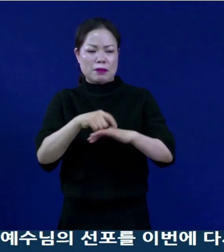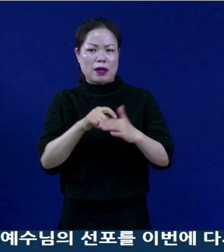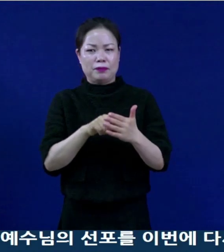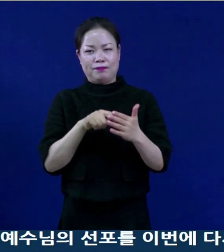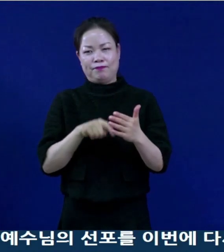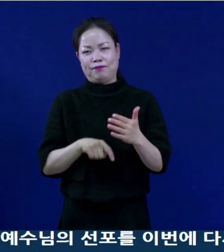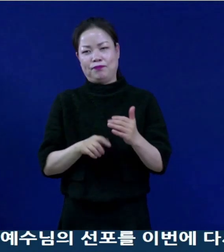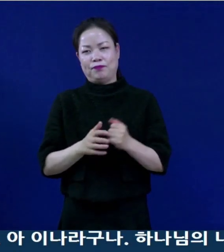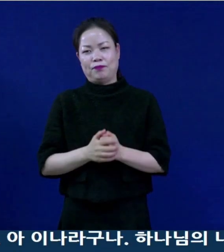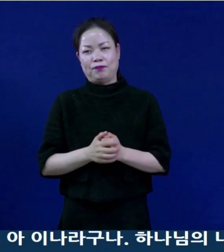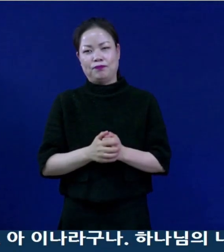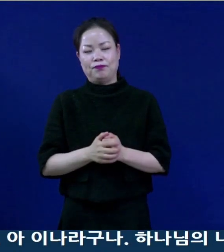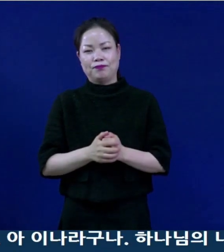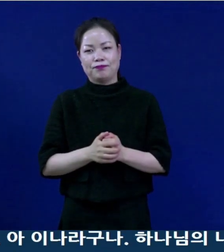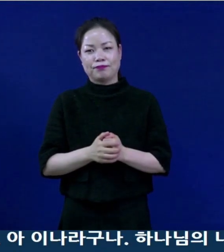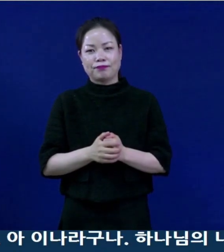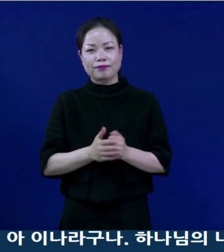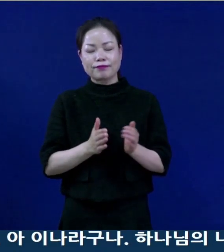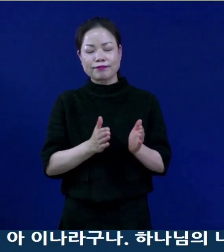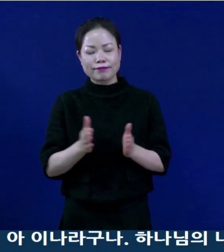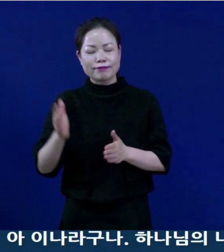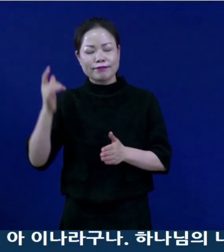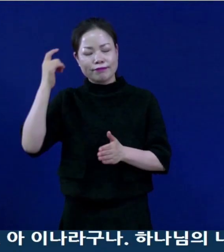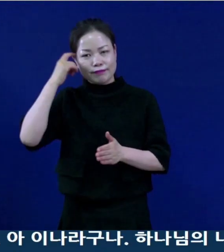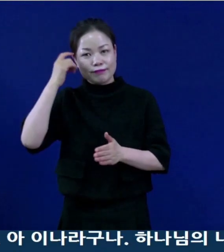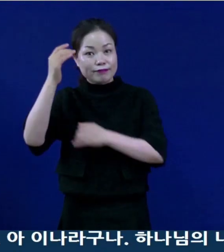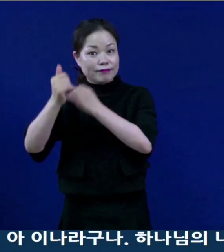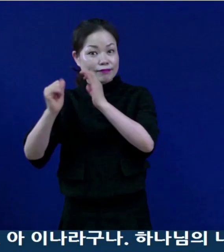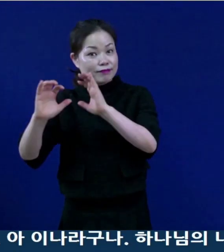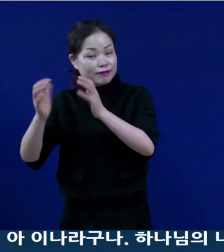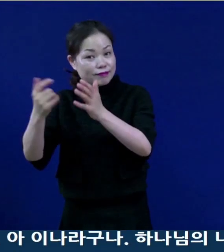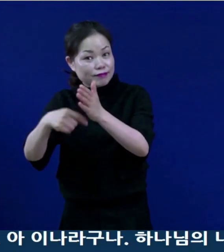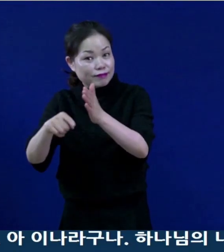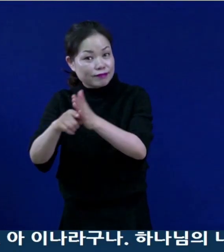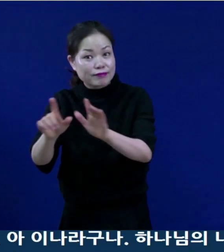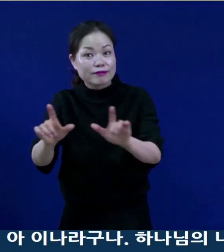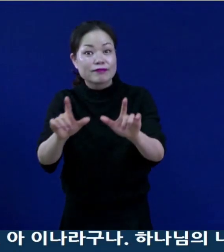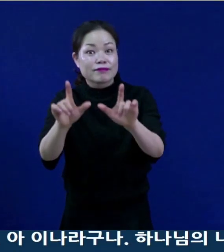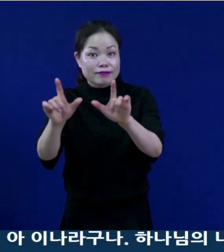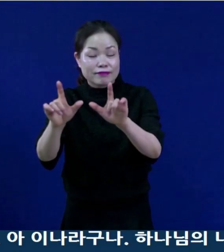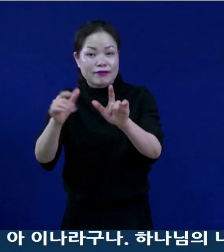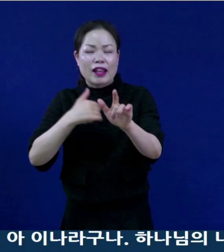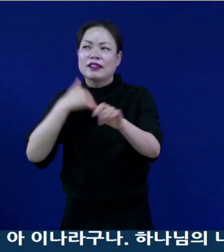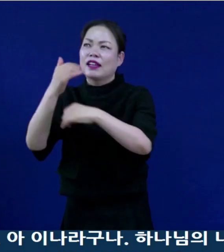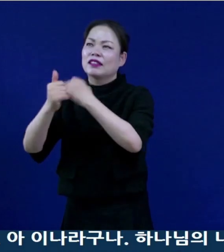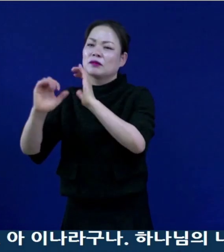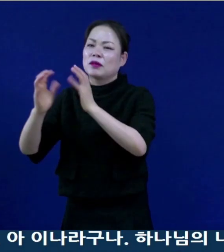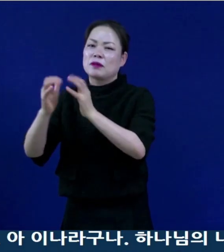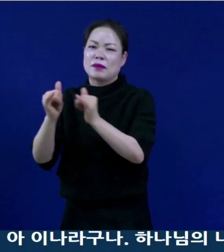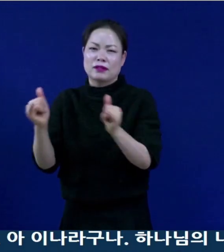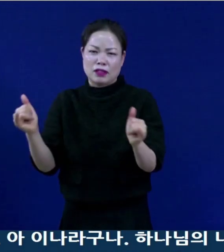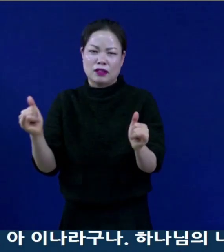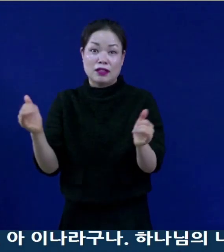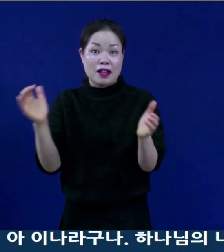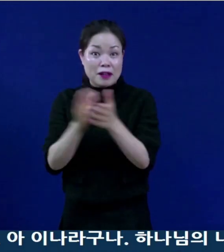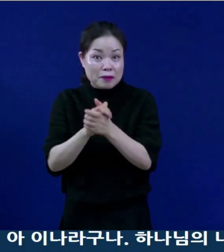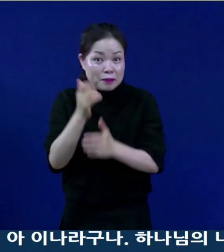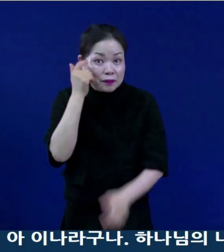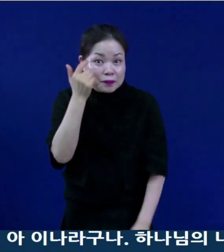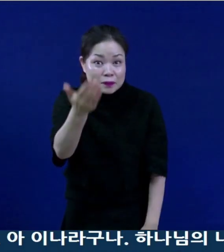마음속에 정돈에 두었으리라 기대합니다. 하나님 나라를 위해서 살아야 되는구나. 내가 하나님 나라의 백성이구나.